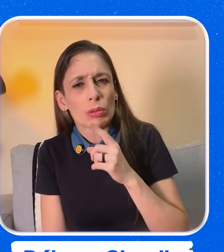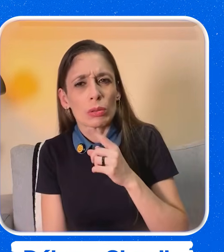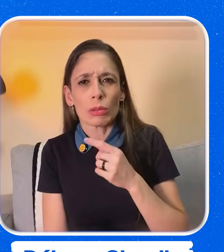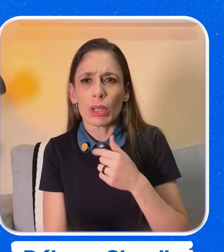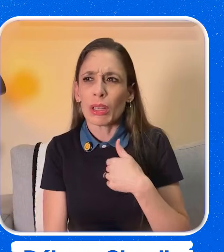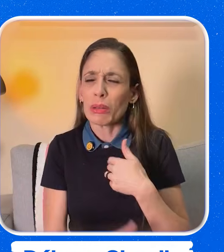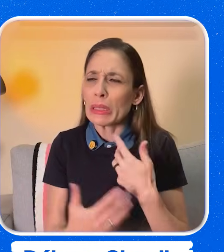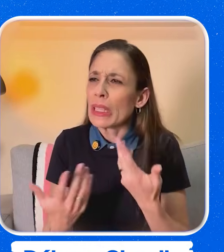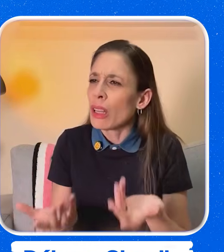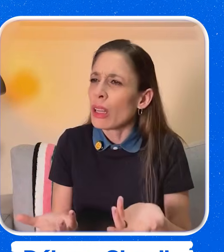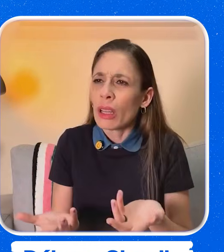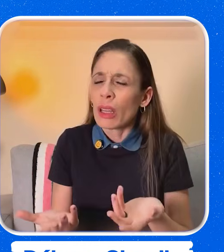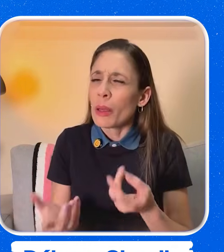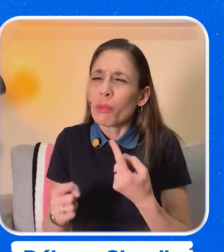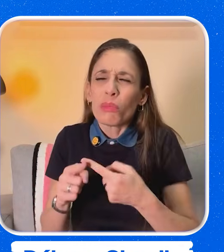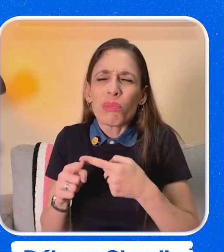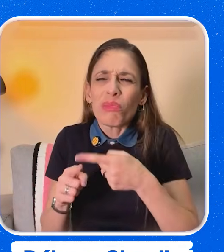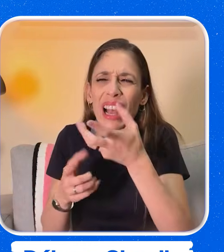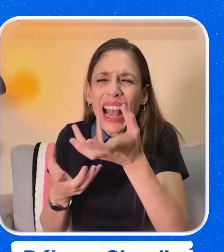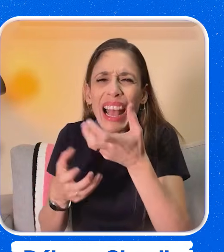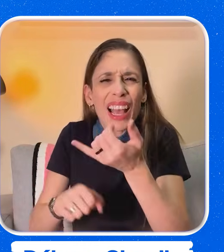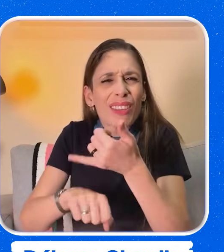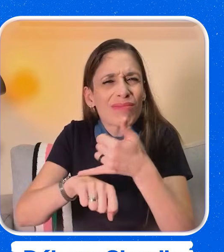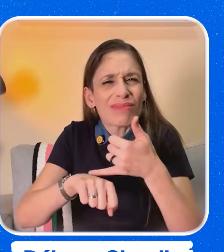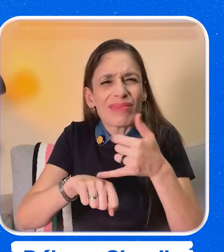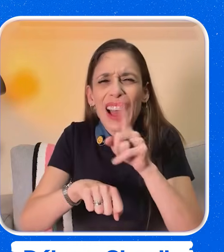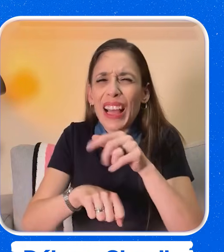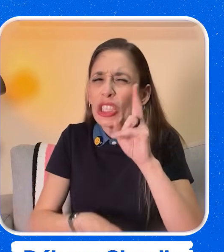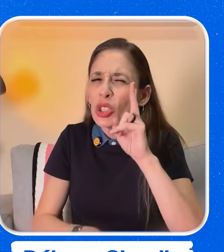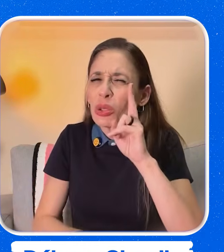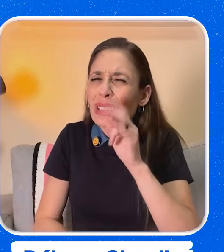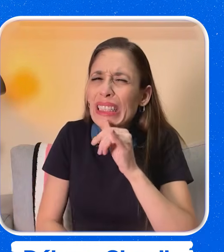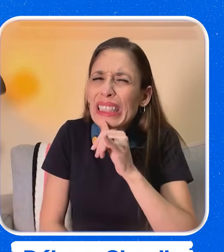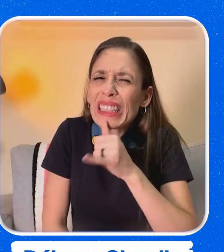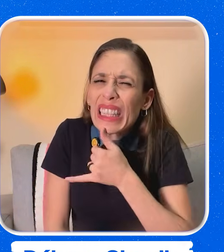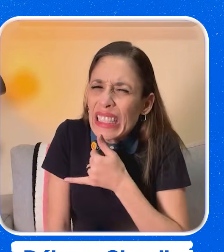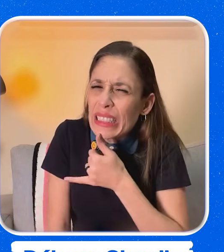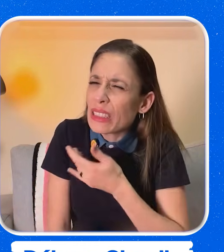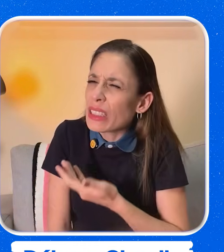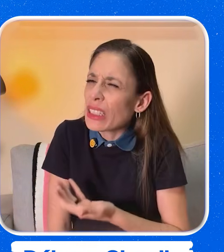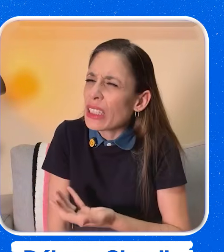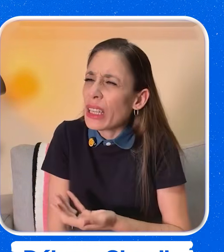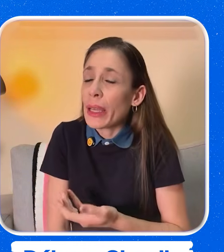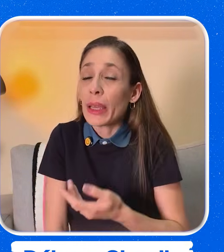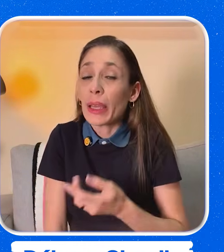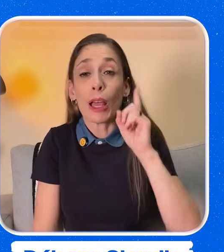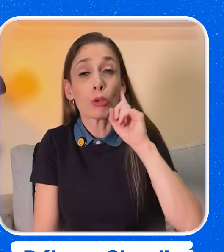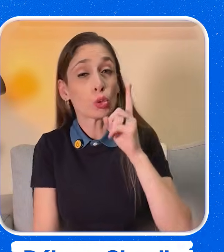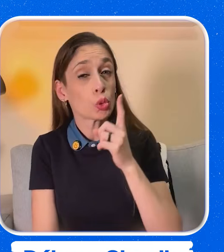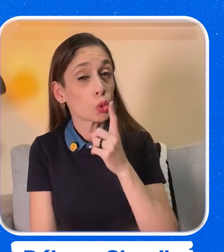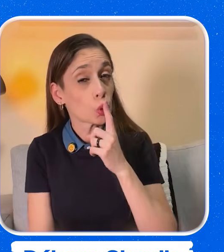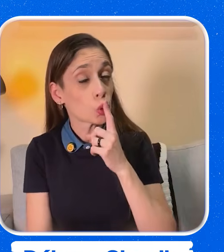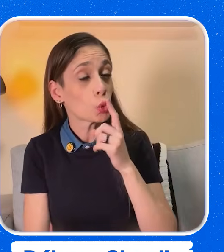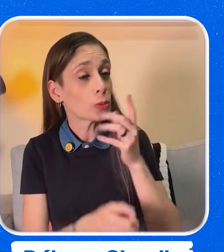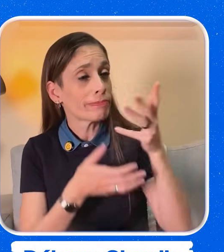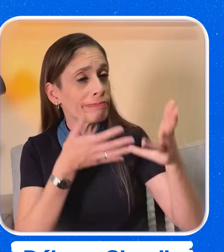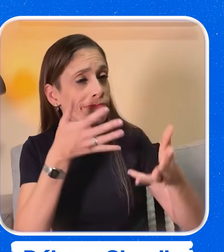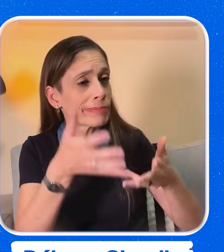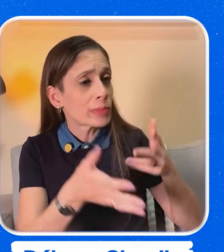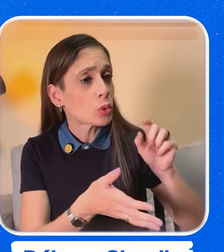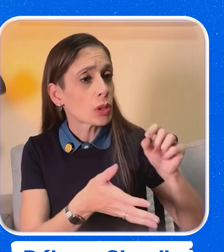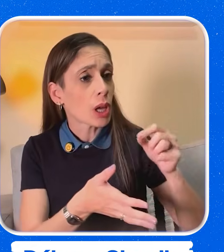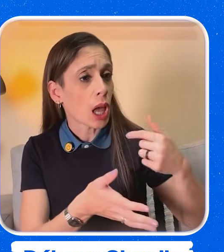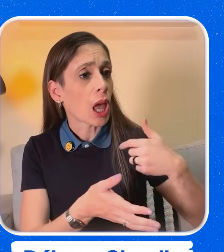história triste, por que você quer marcar isso e tal? E ele virou para mim e falou que é porque ele queria lembrar que ele